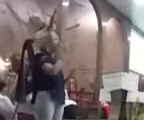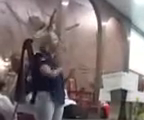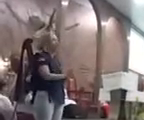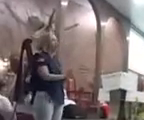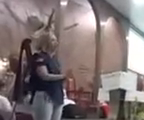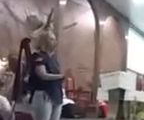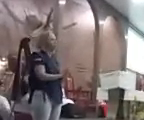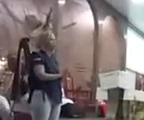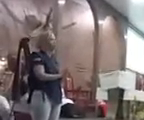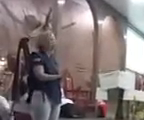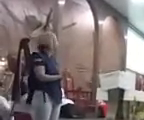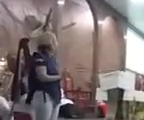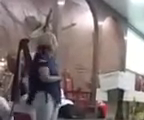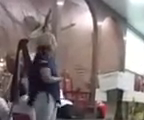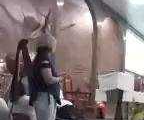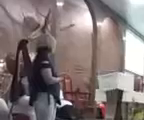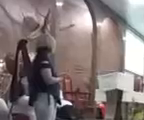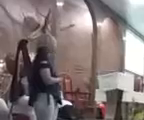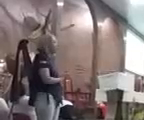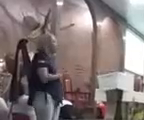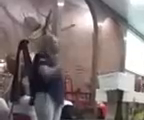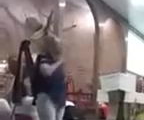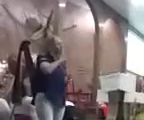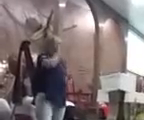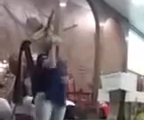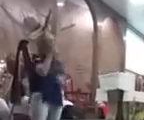Como é que nós queremos salvar as nossas famílias?